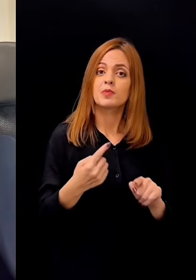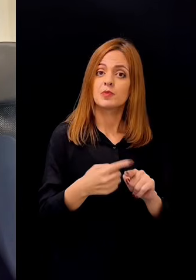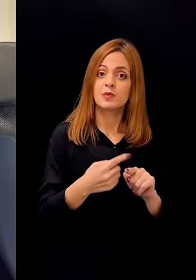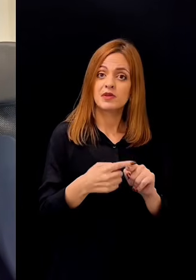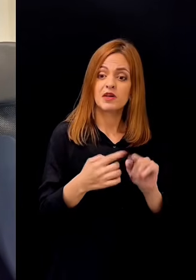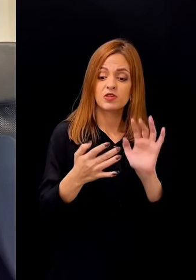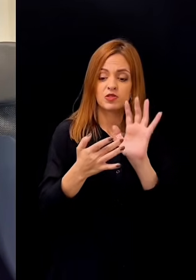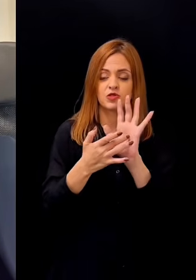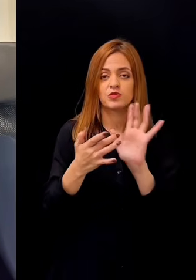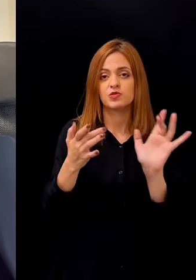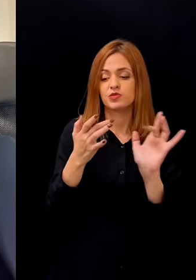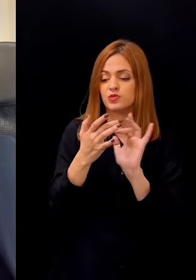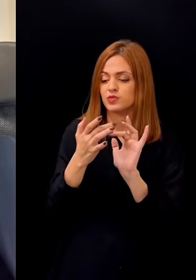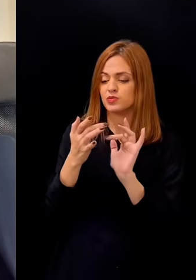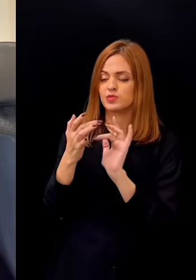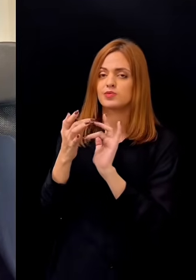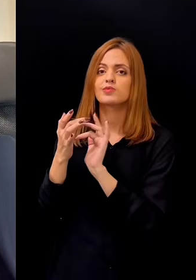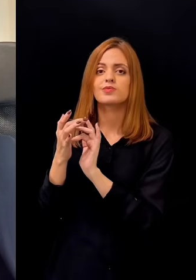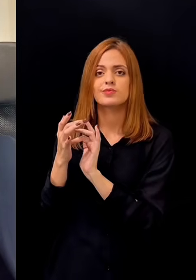Jesus veio